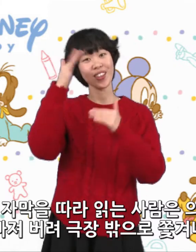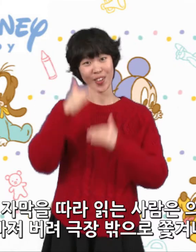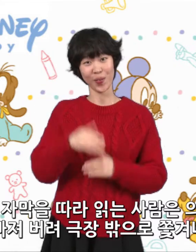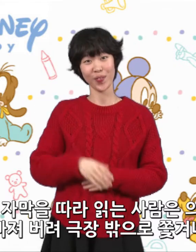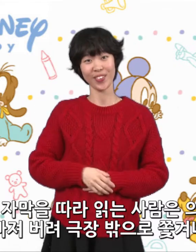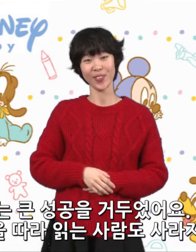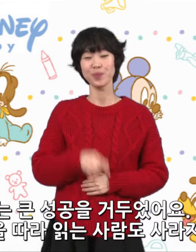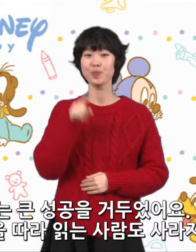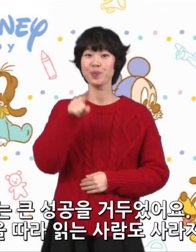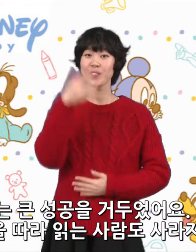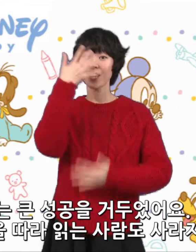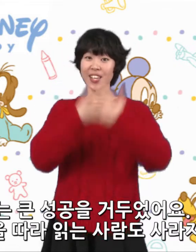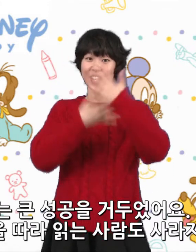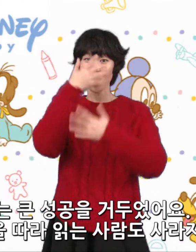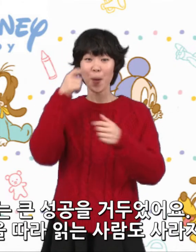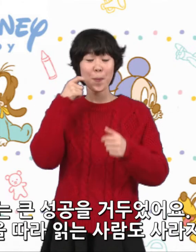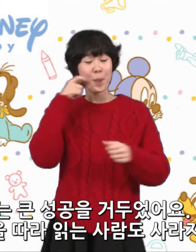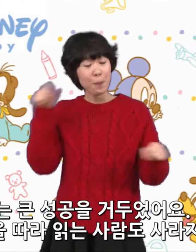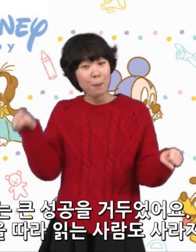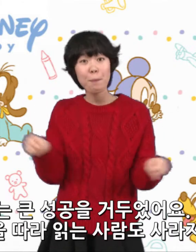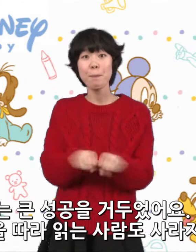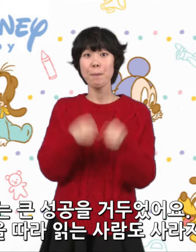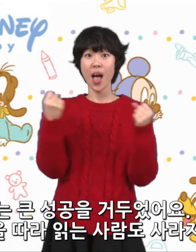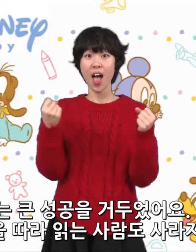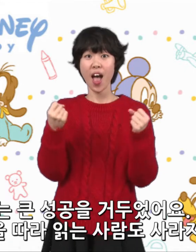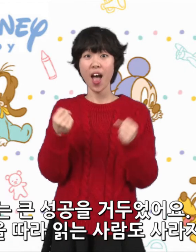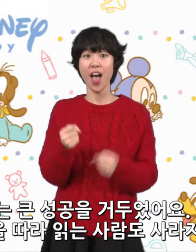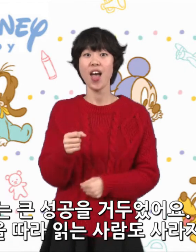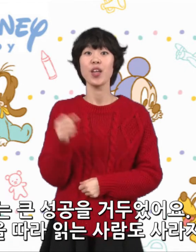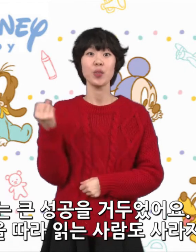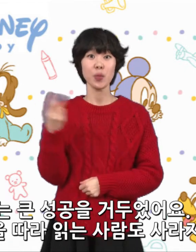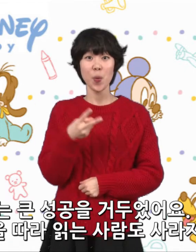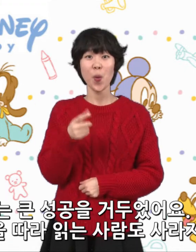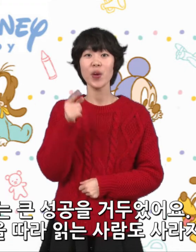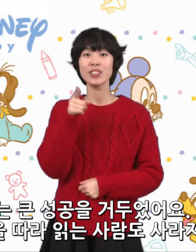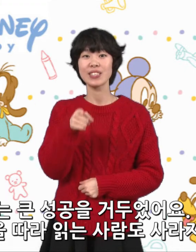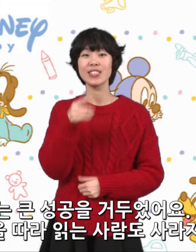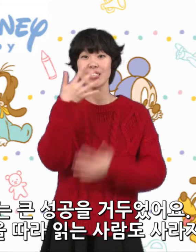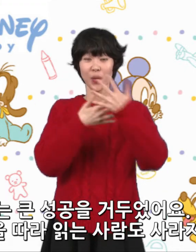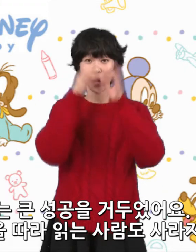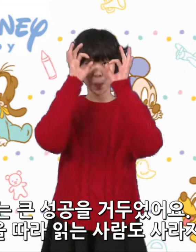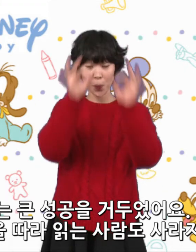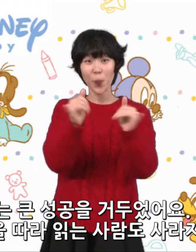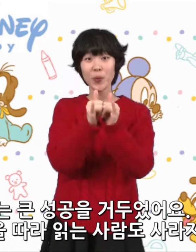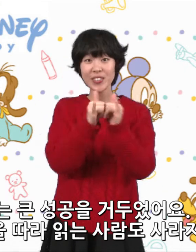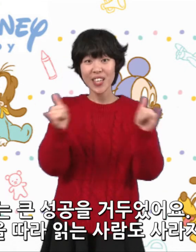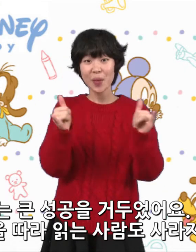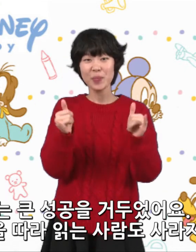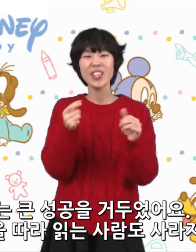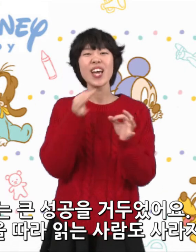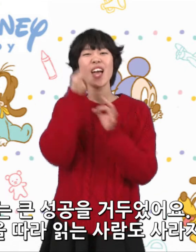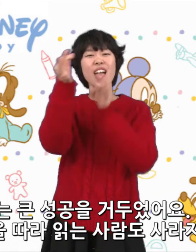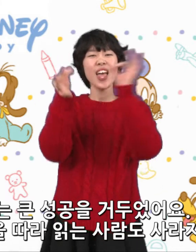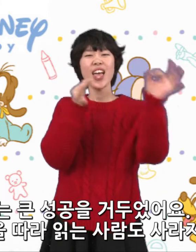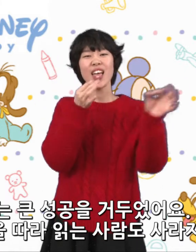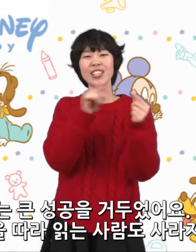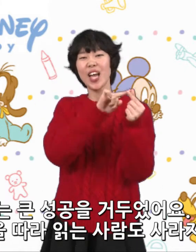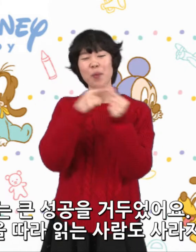쫓겨나는 내용이에요. 이 만화 영화는 큰 성공을 거두었어요. 그리고 자막을 따라 읽는 사람도 사라지게